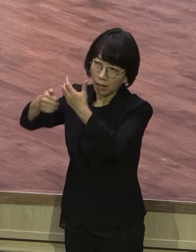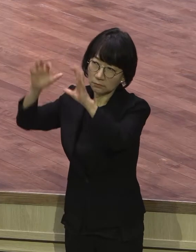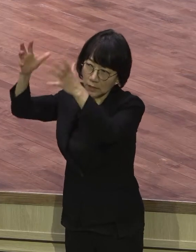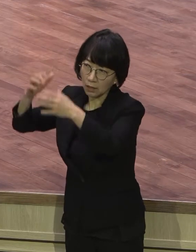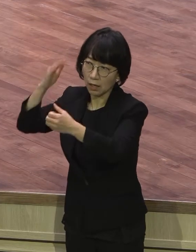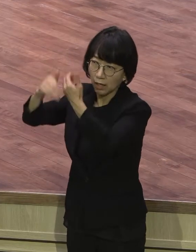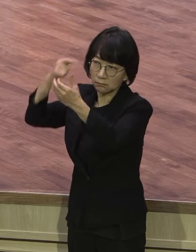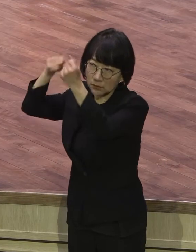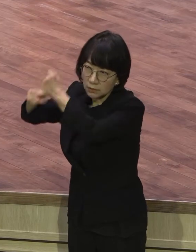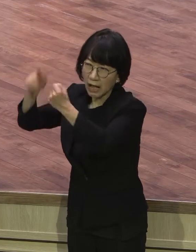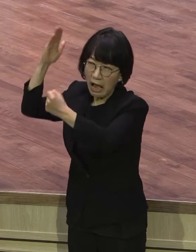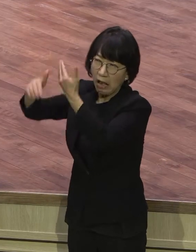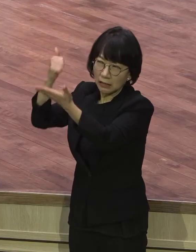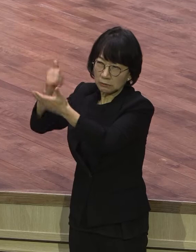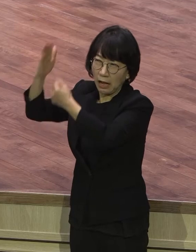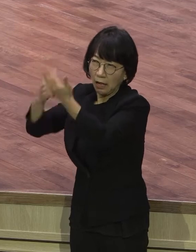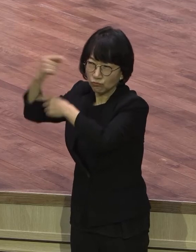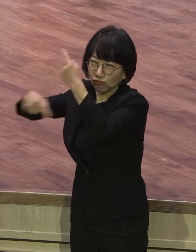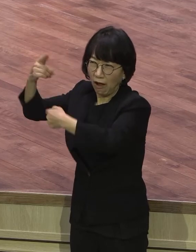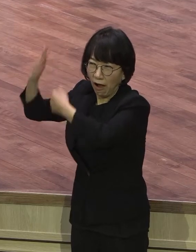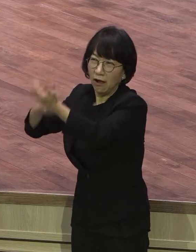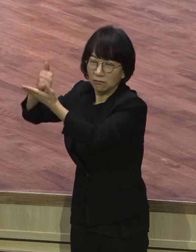관련된 기도만 요구하는 것이 아니냐